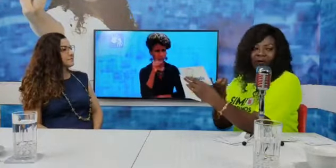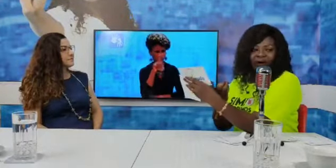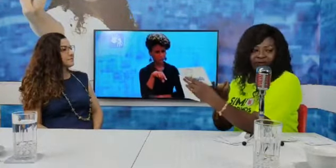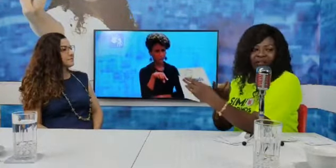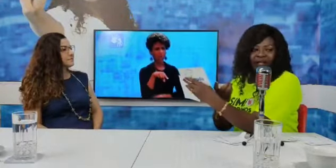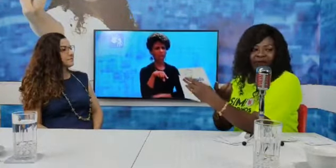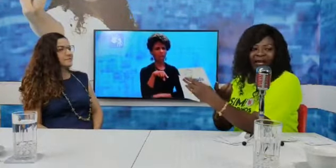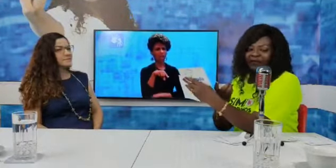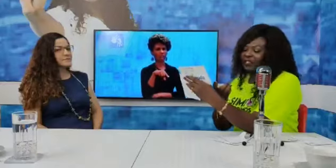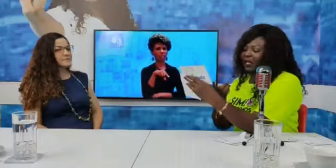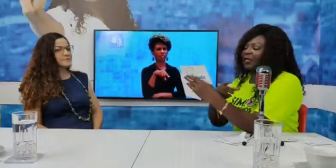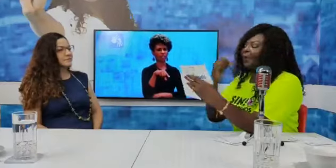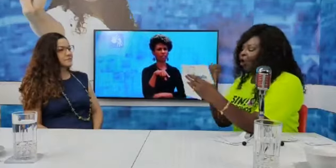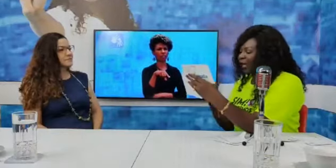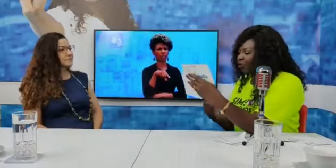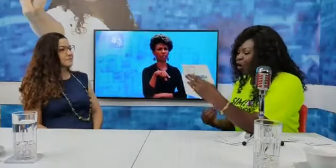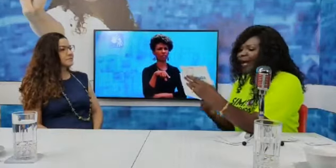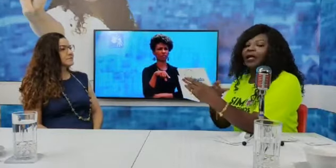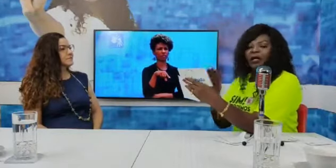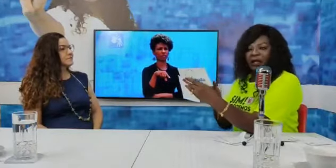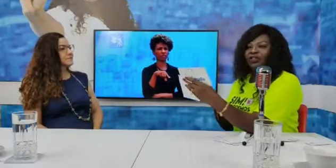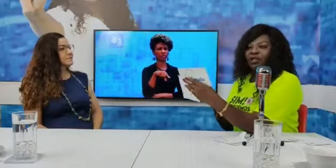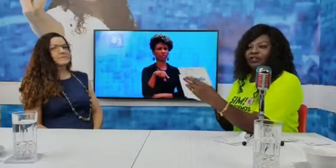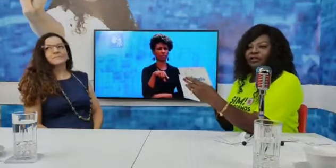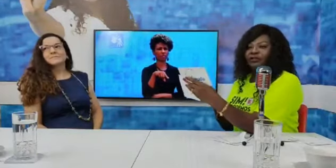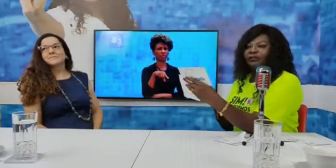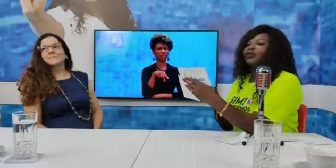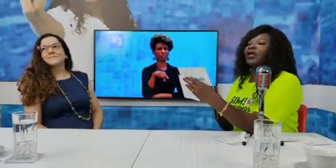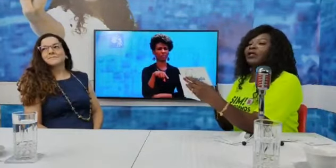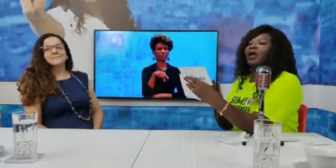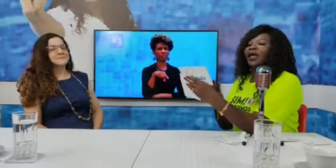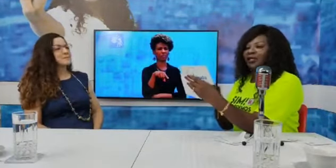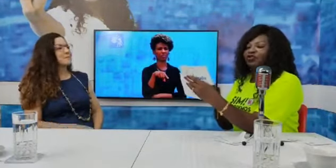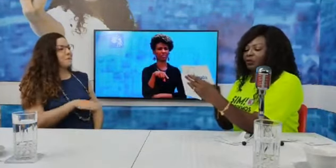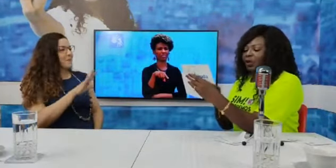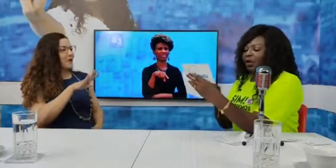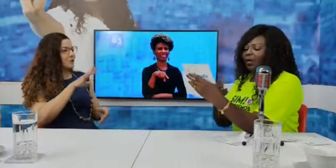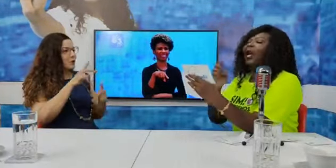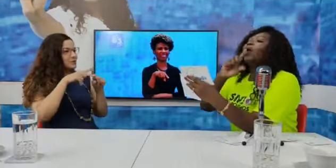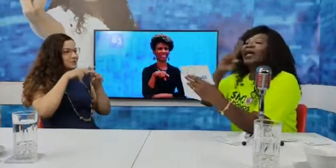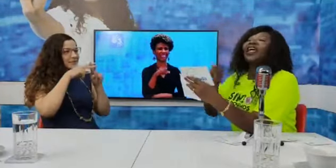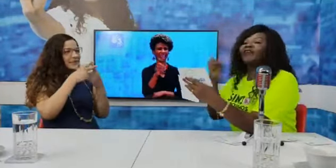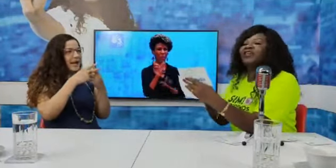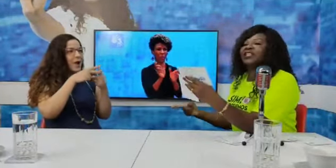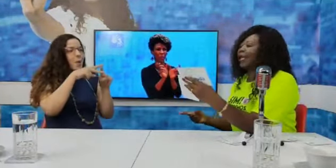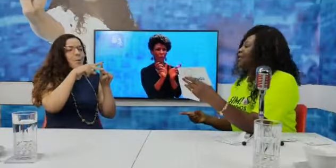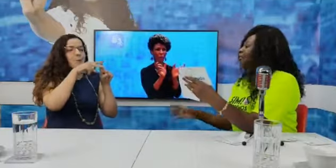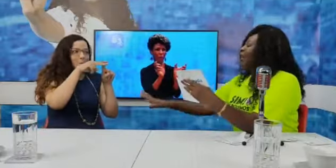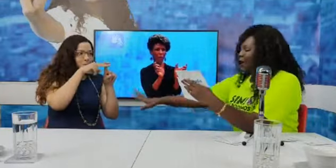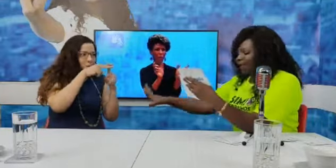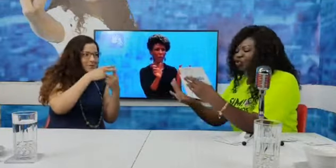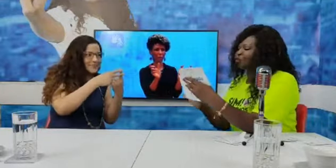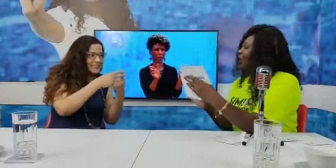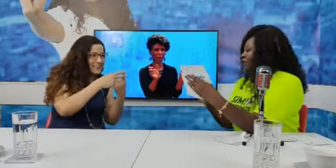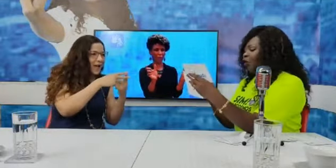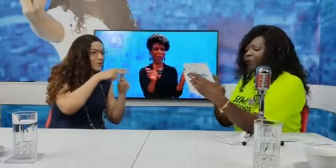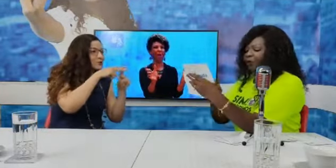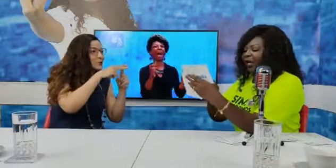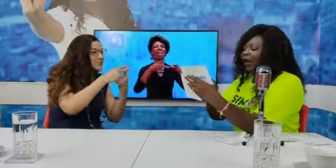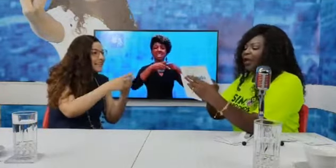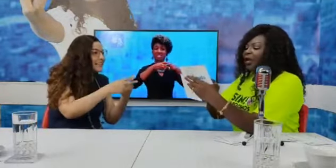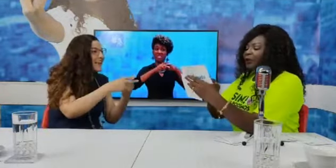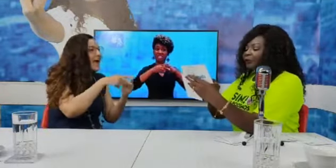dizem que não é certo falar deficiência, é portadora... É isso. Não, é deficiência, tá? Me ajudem,